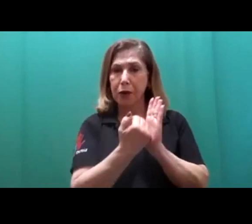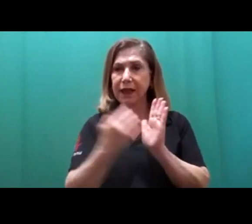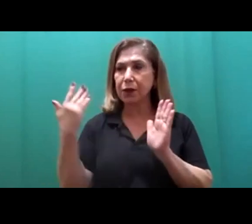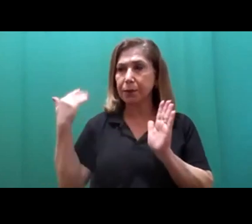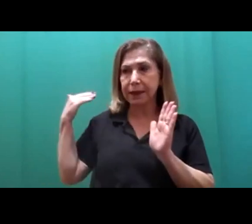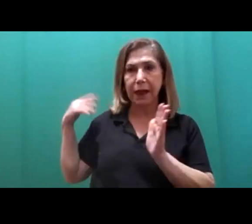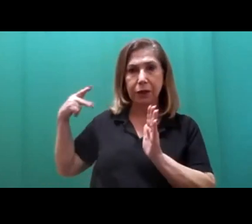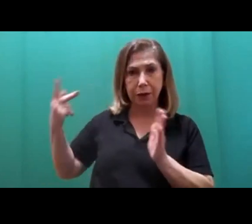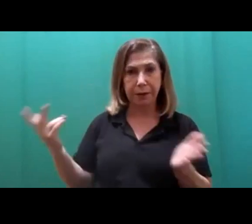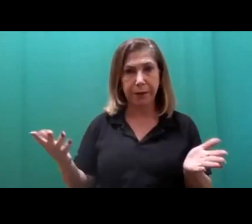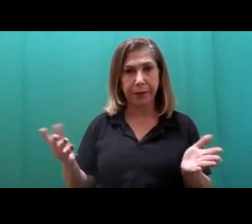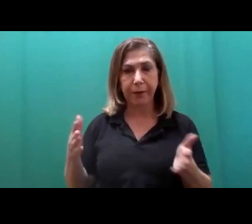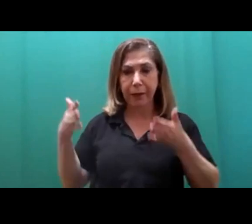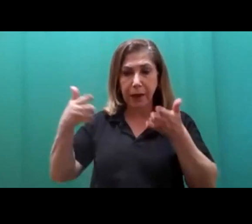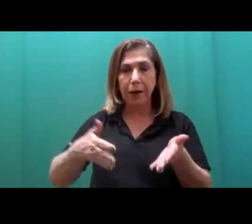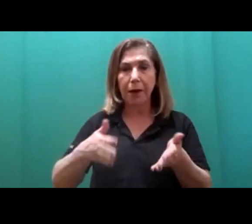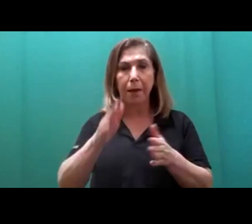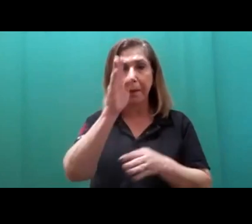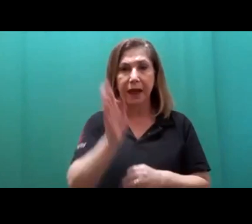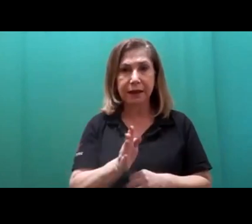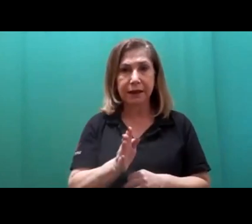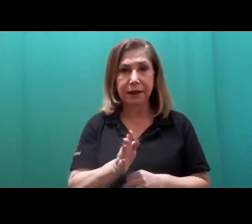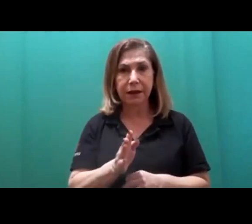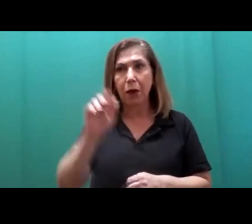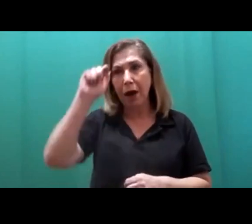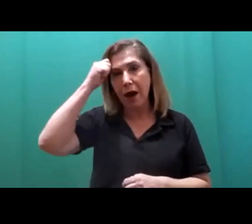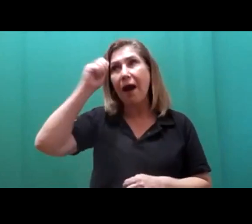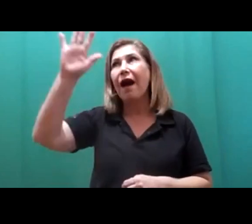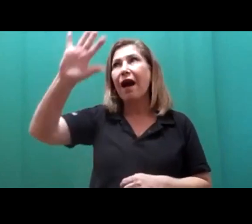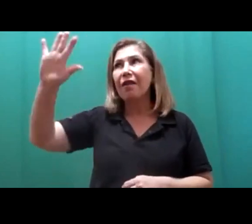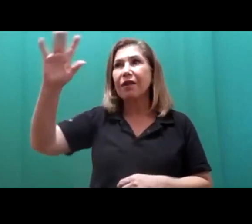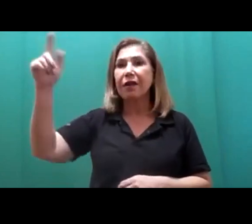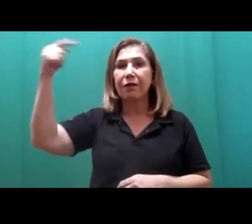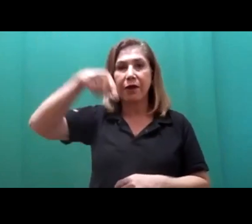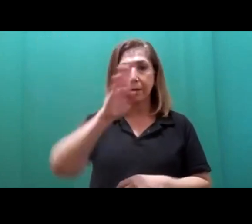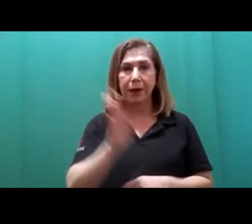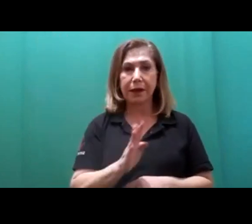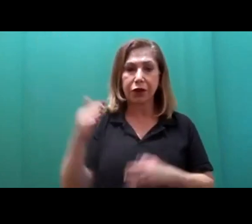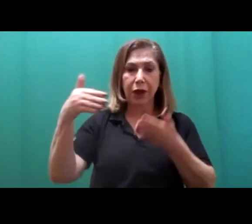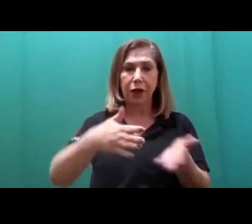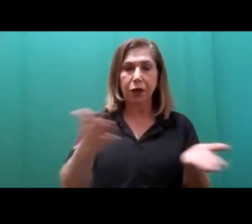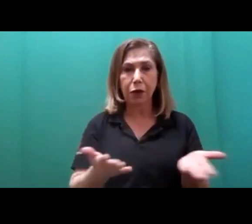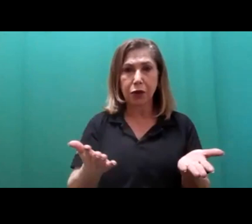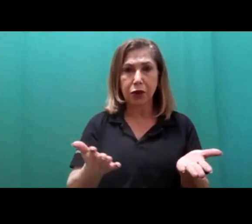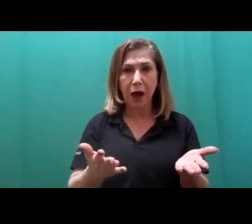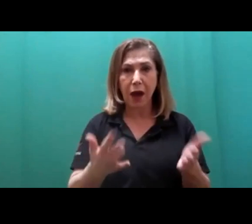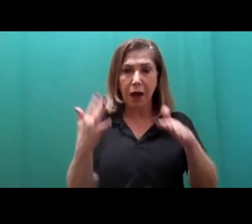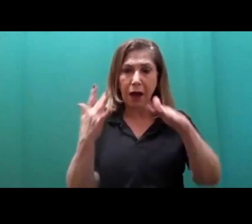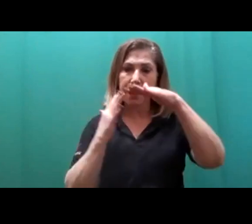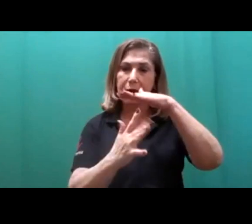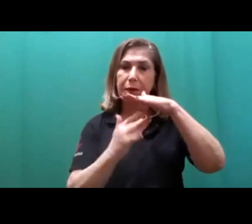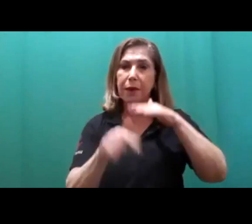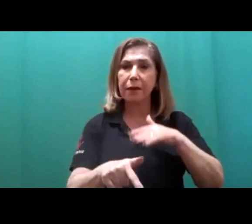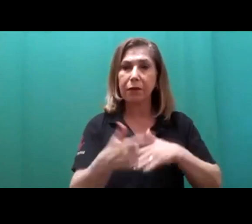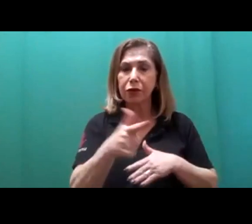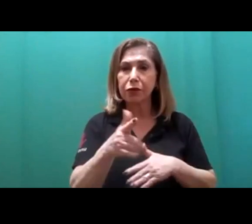negra, quando veio para o Brasil, sequestrada de África, ela já veio com fome. Ela entrou nos tumbeiros e não tinha comida. Os